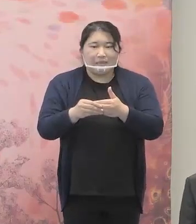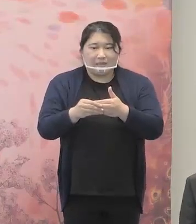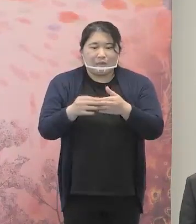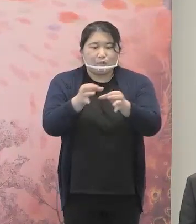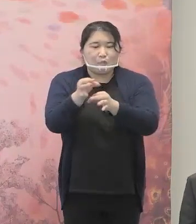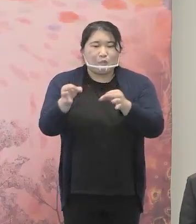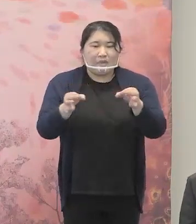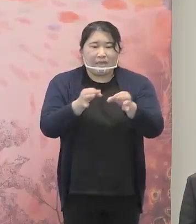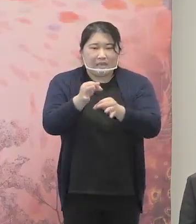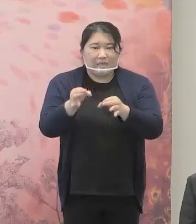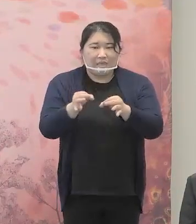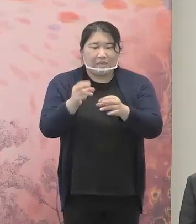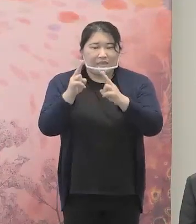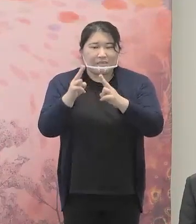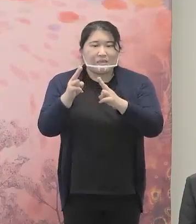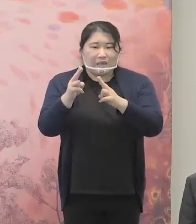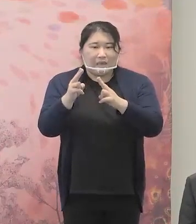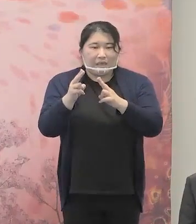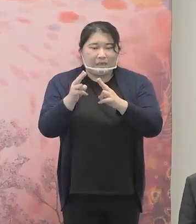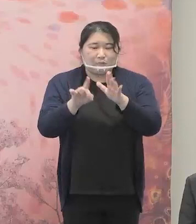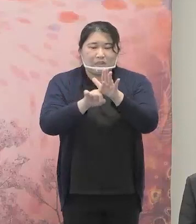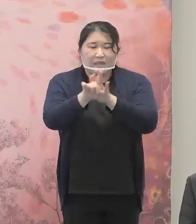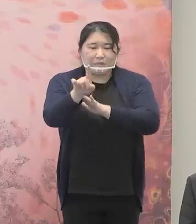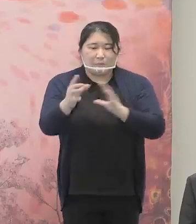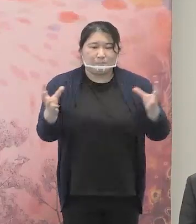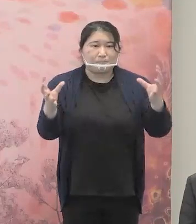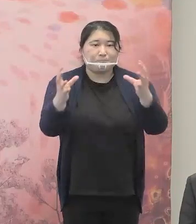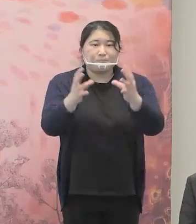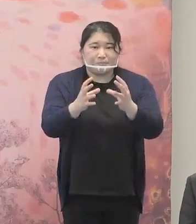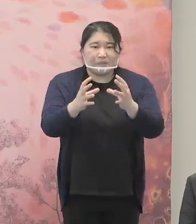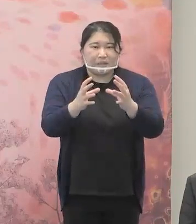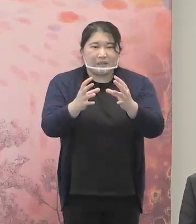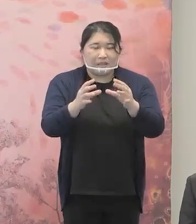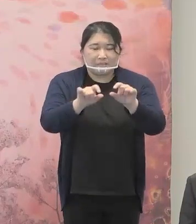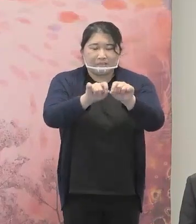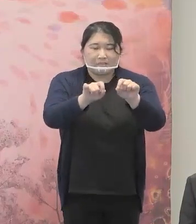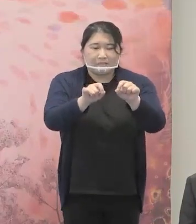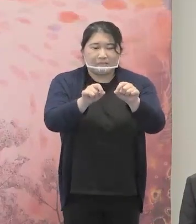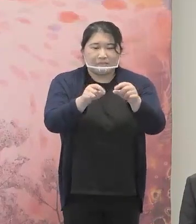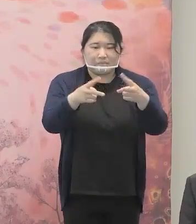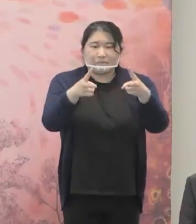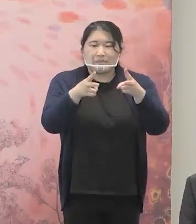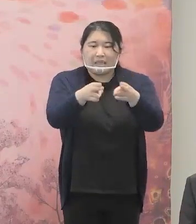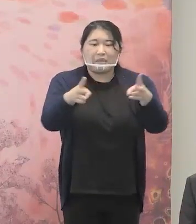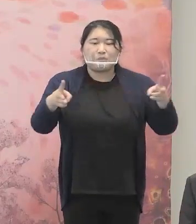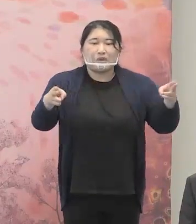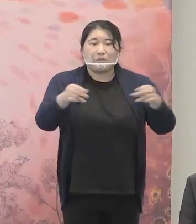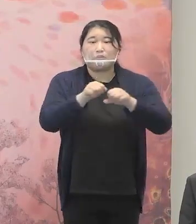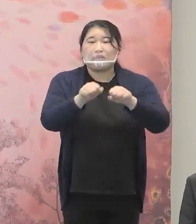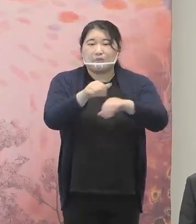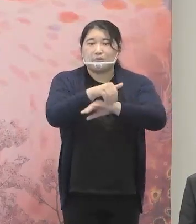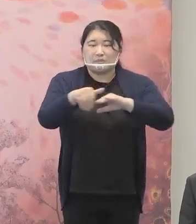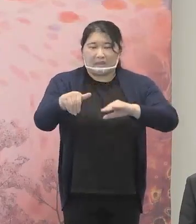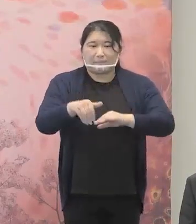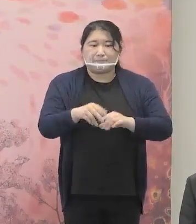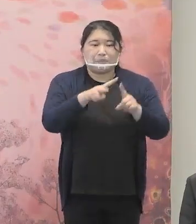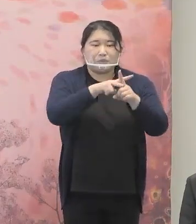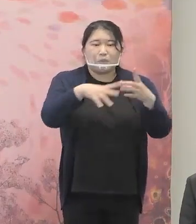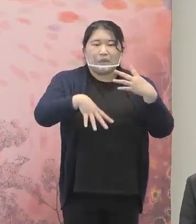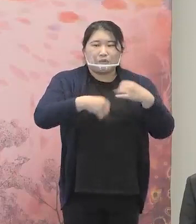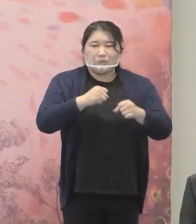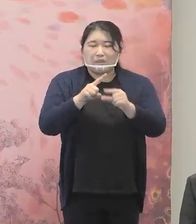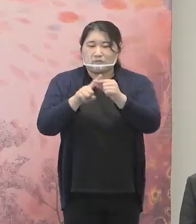スポーツネット青森様からも代表の皆様においでいただいて、テープカットを行う後、小学生や中学生